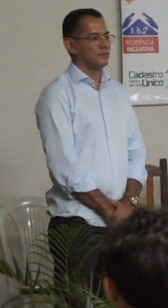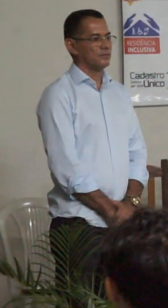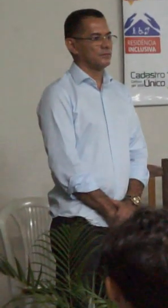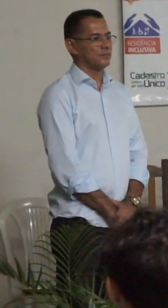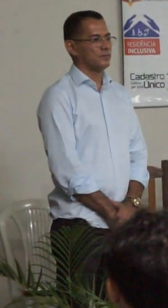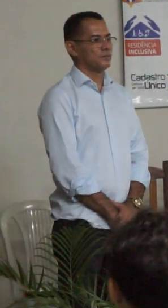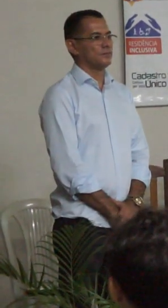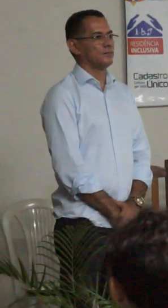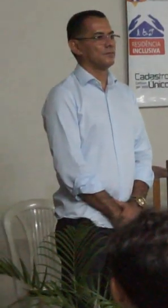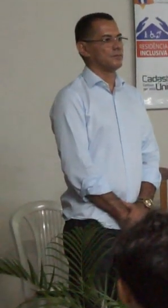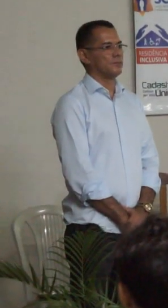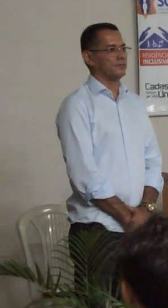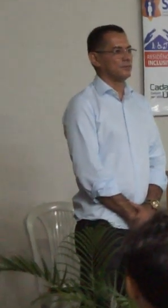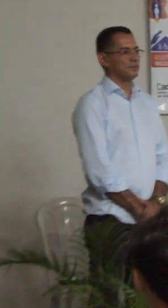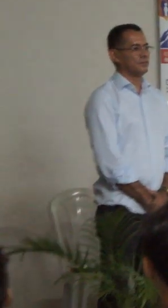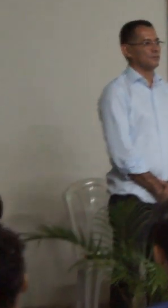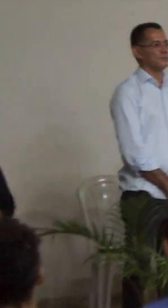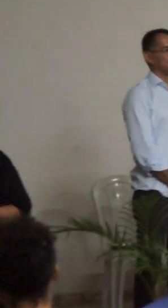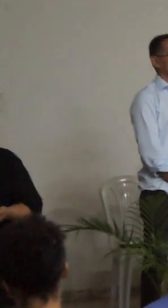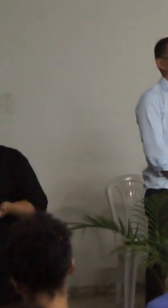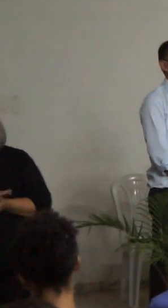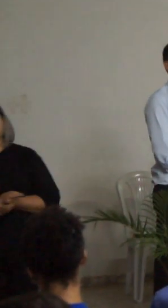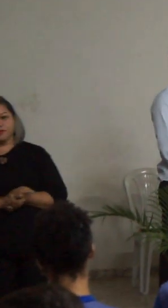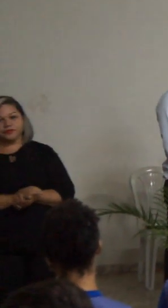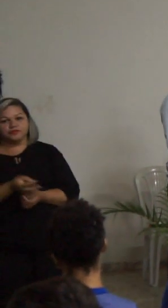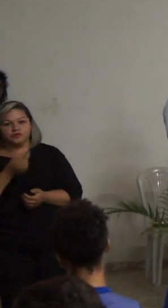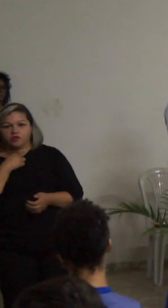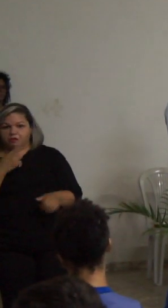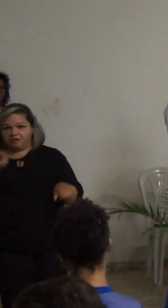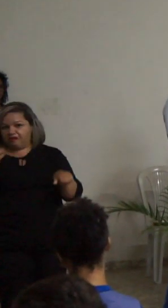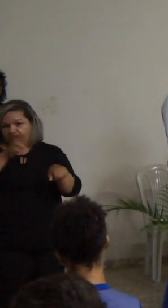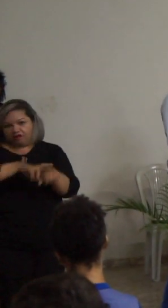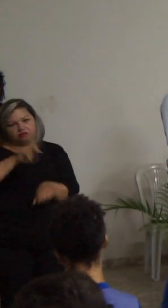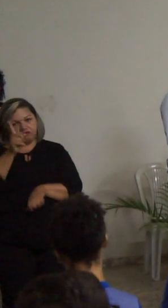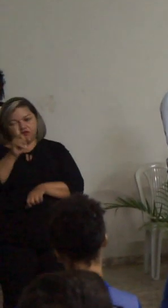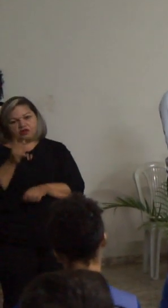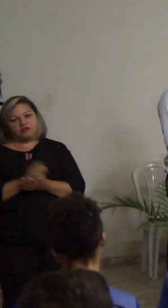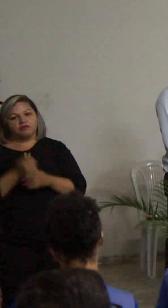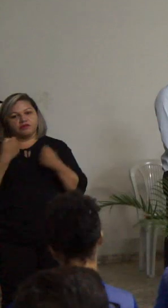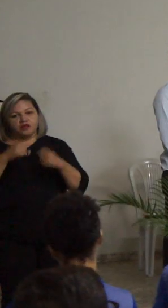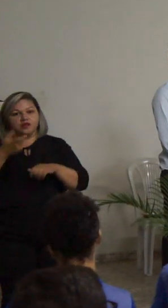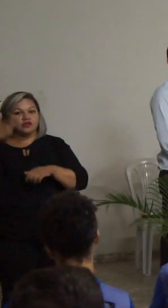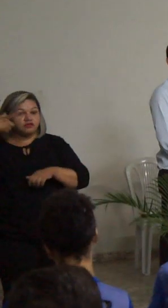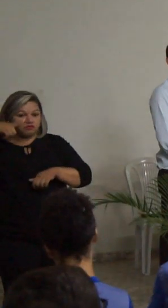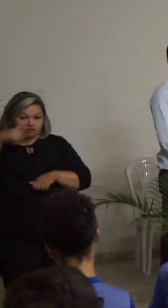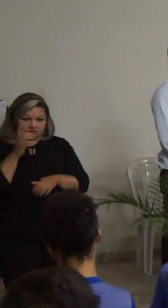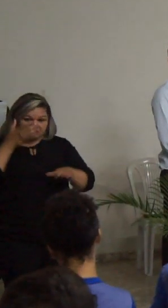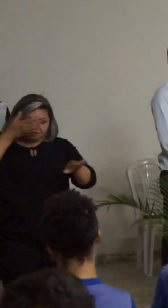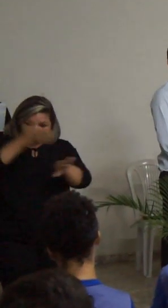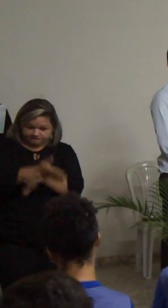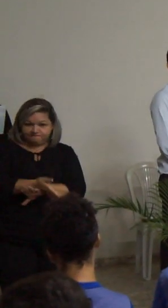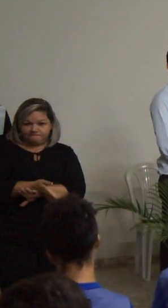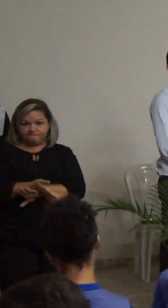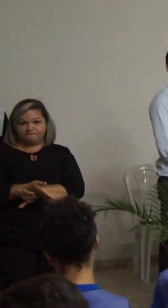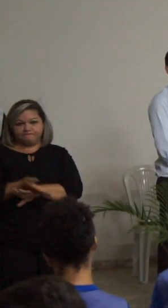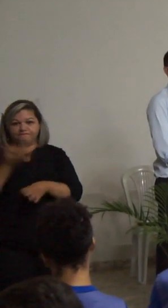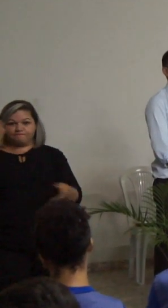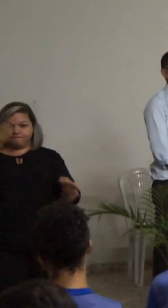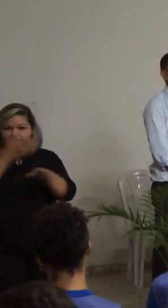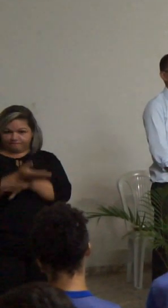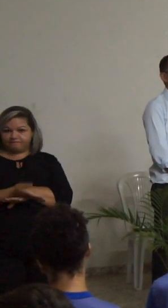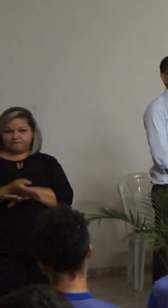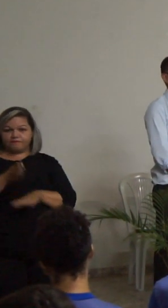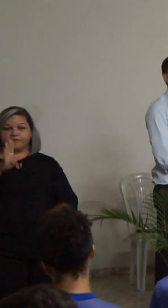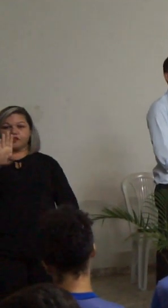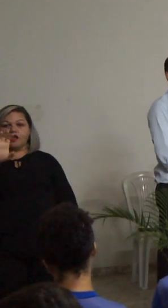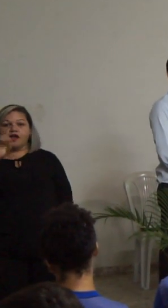fiquem reprovados. Esse é o pré-requisito para continuar com a manutenção da bolsa pela Prefeitura Municipal de